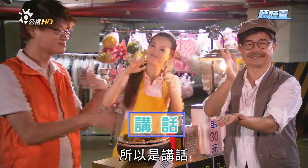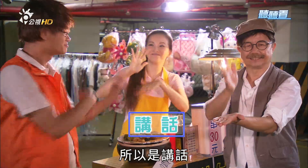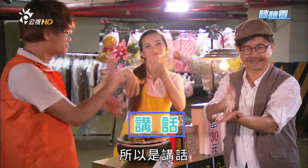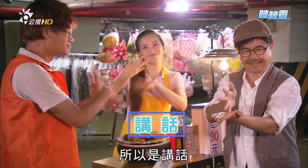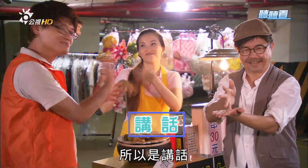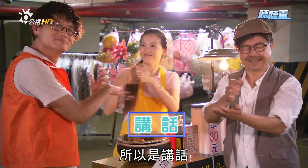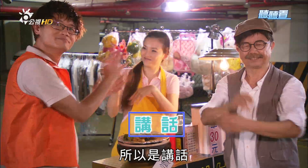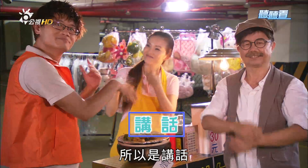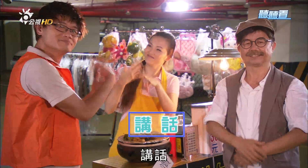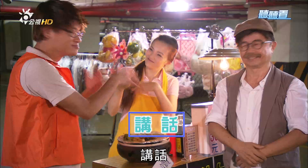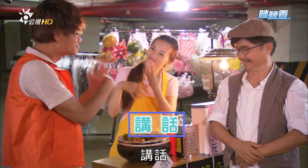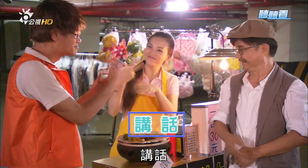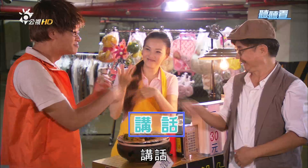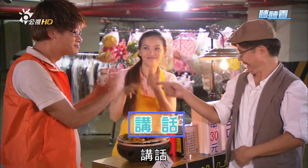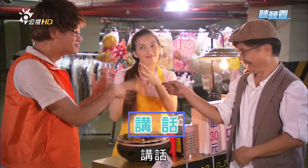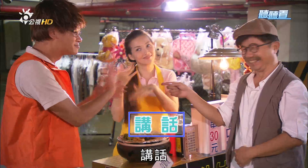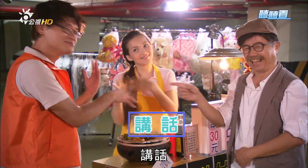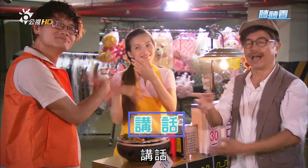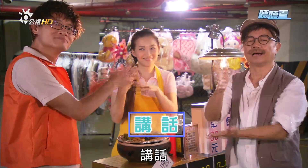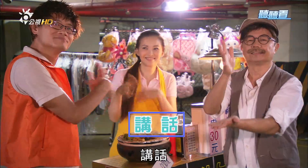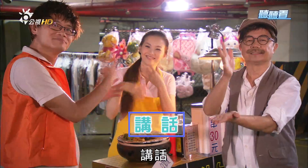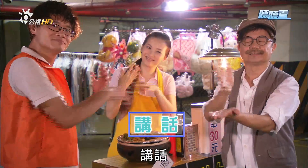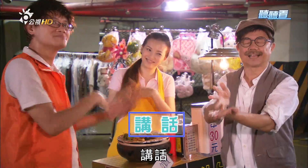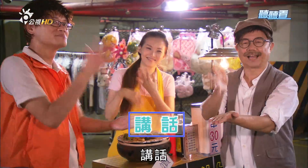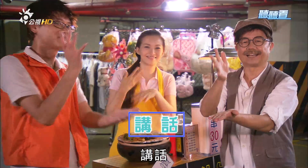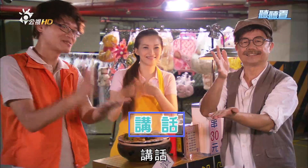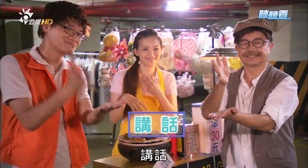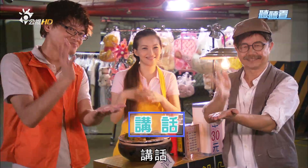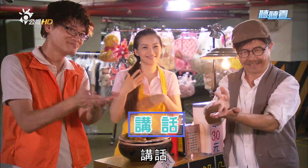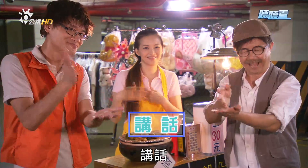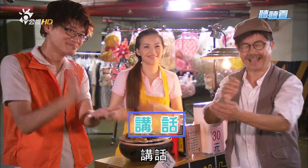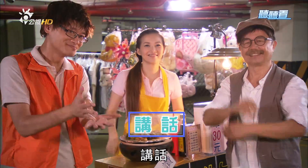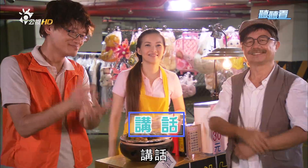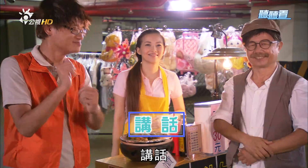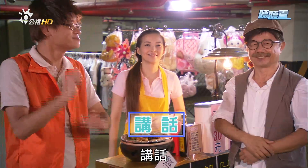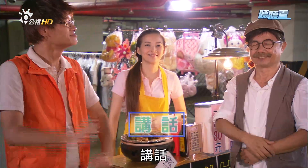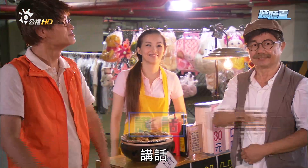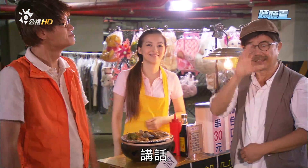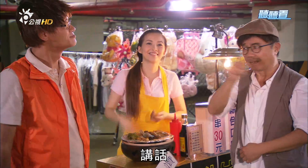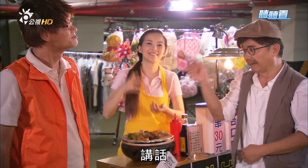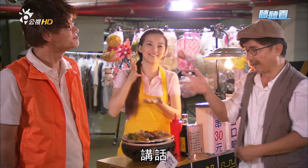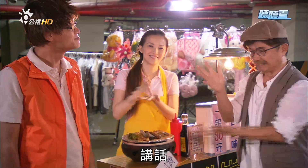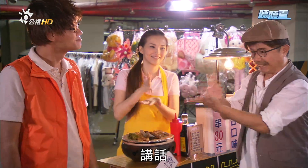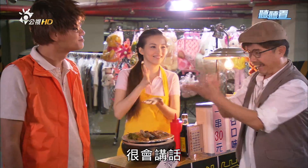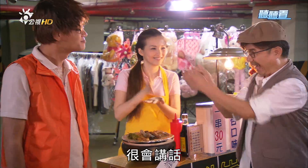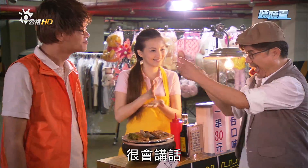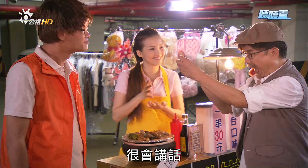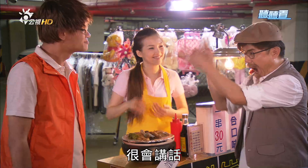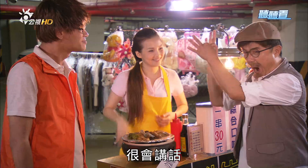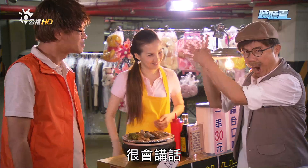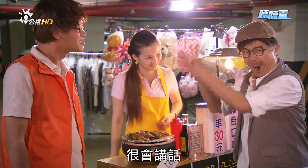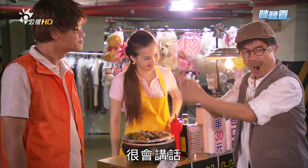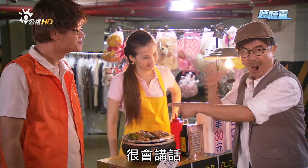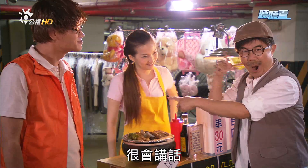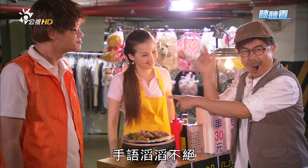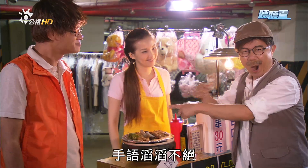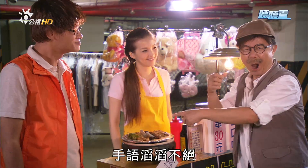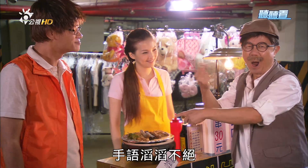是讲话 讲话 啊，讲话 讲话。 很会讲话，手语